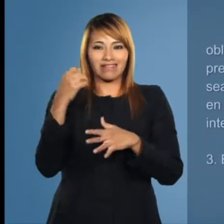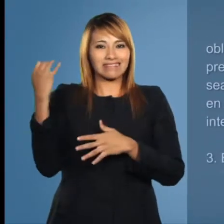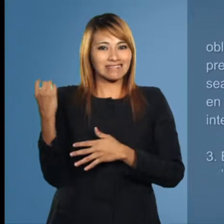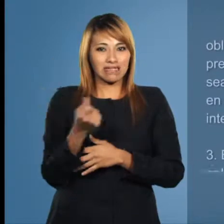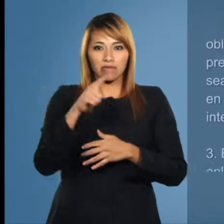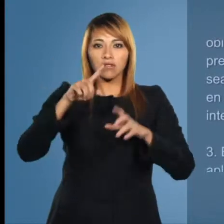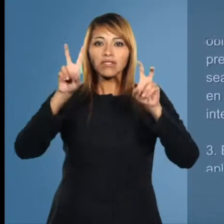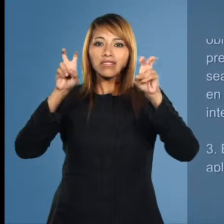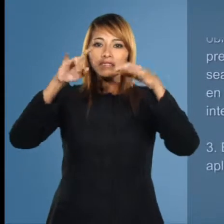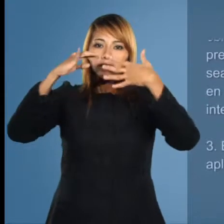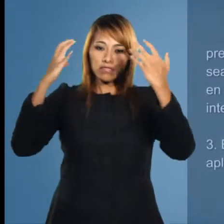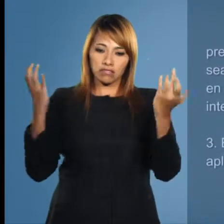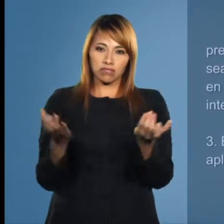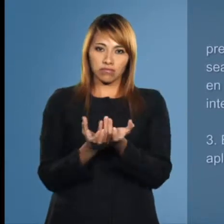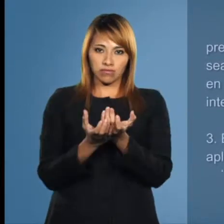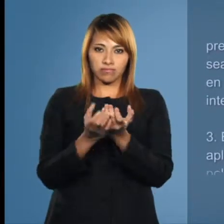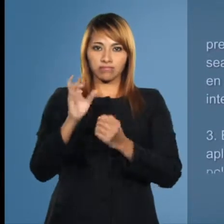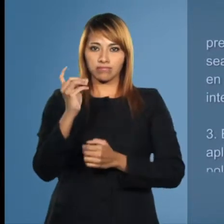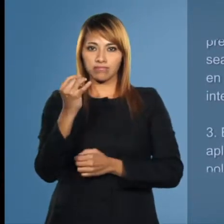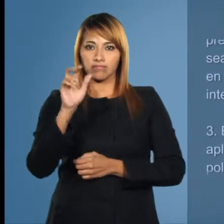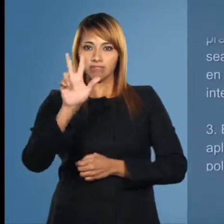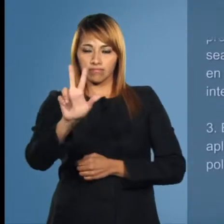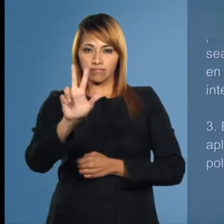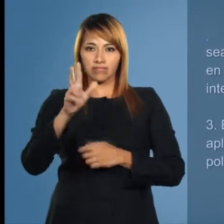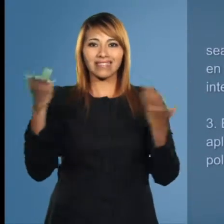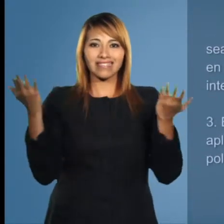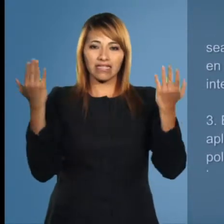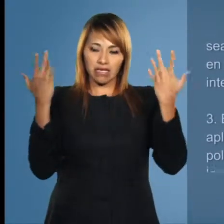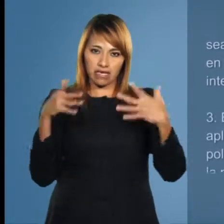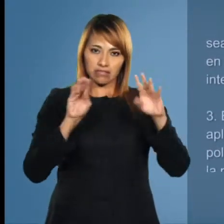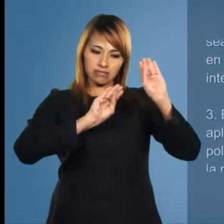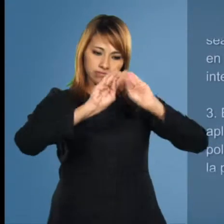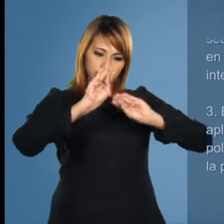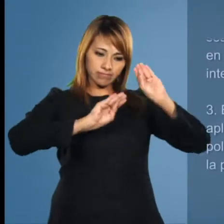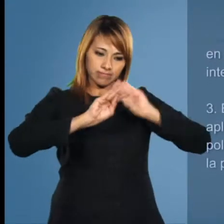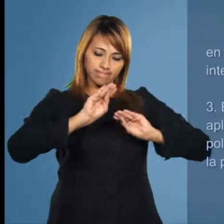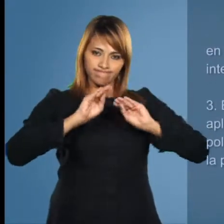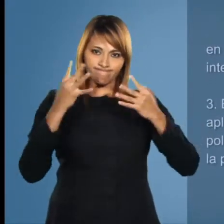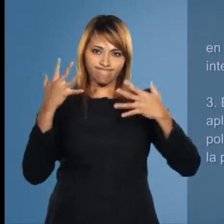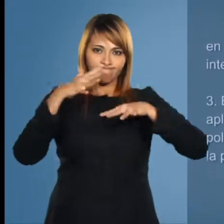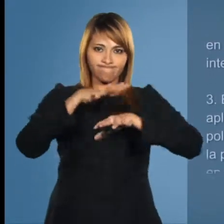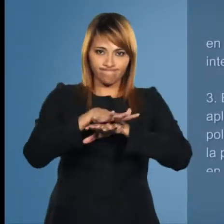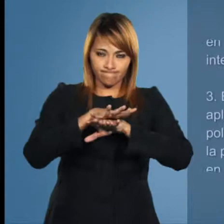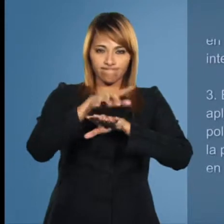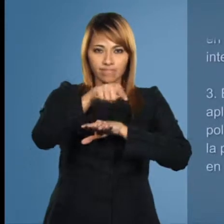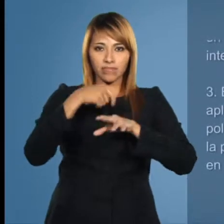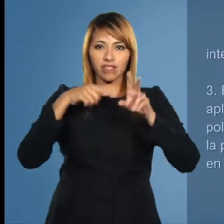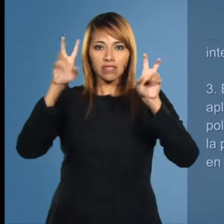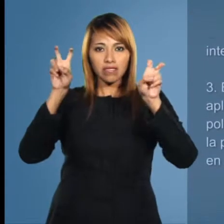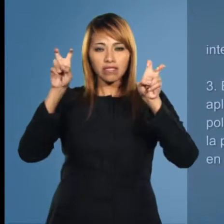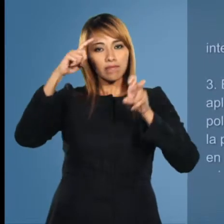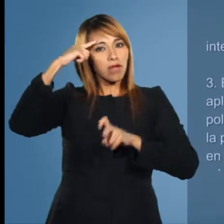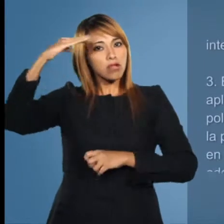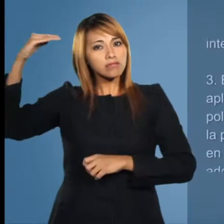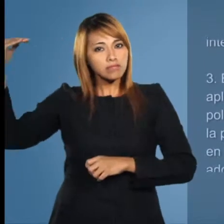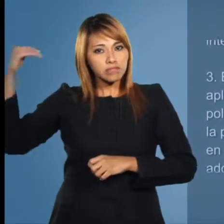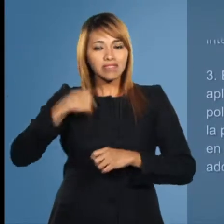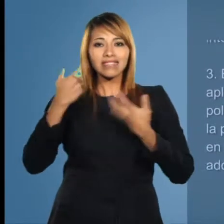internacional. 3. En la elaboración y aplicación de legislación y políticas para hacer efectiva la presente